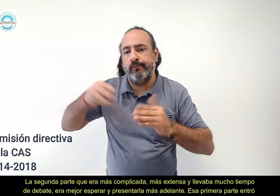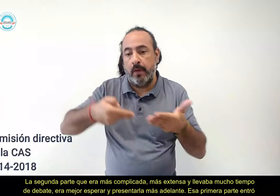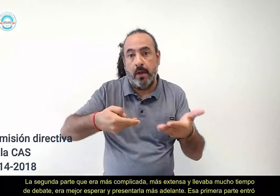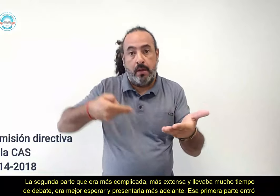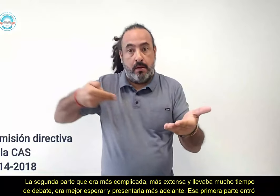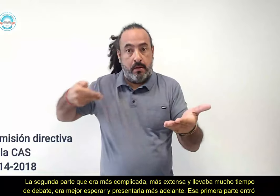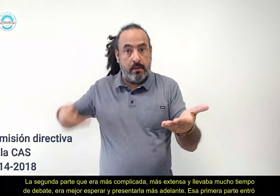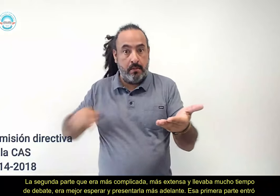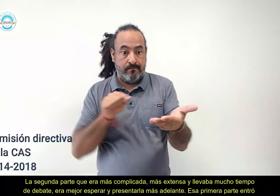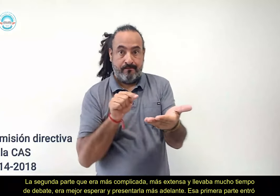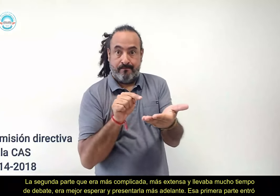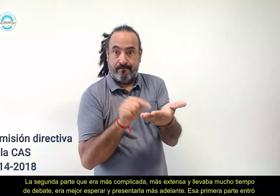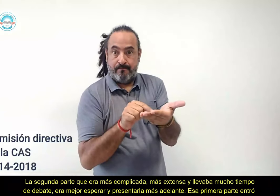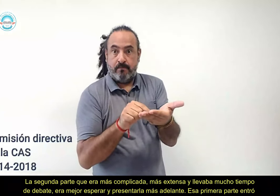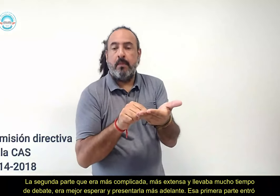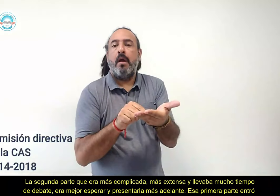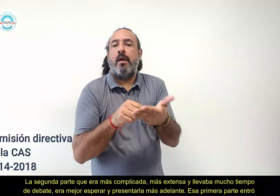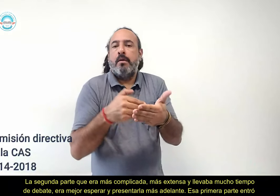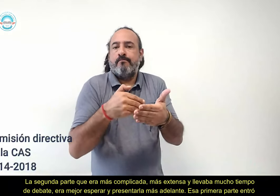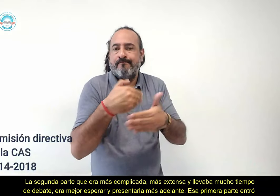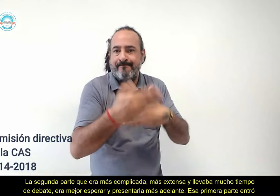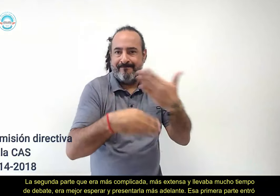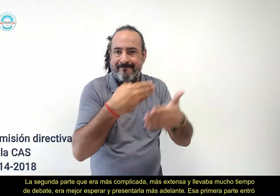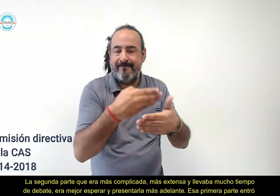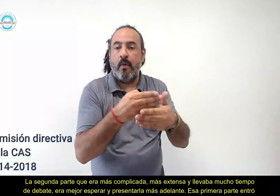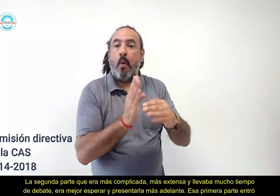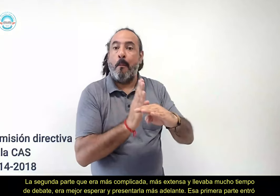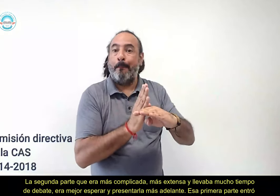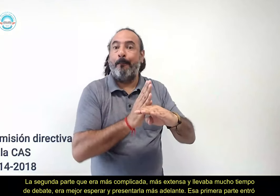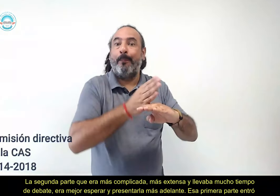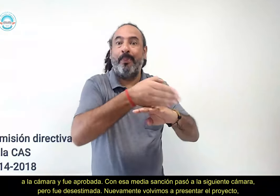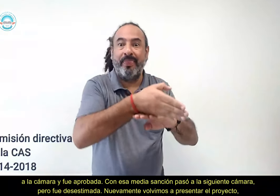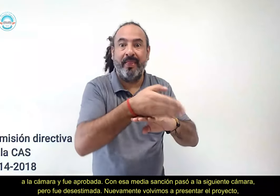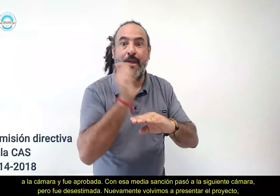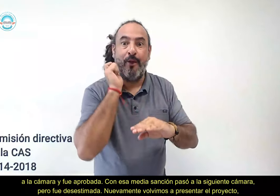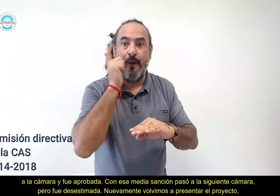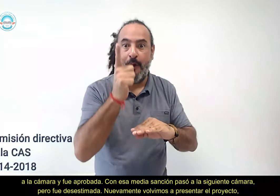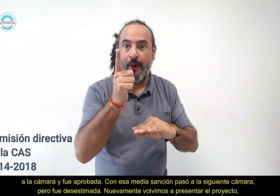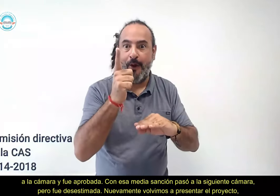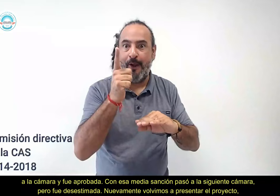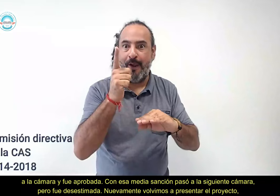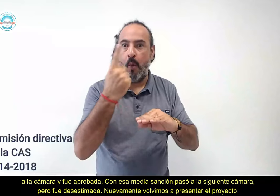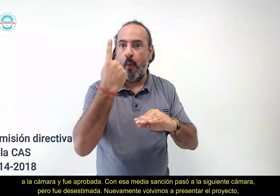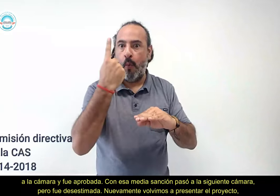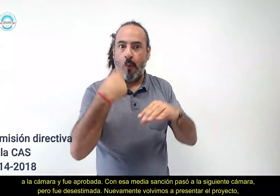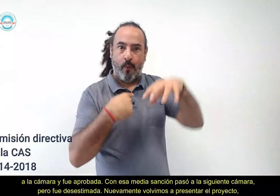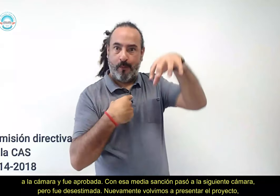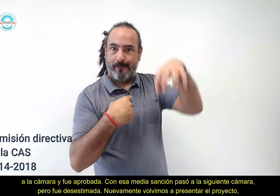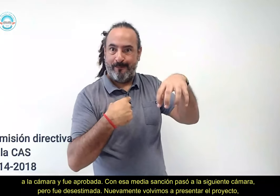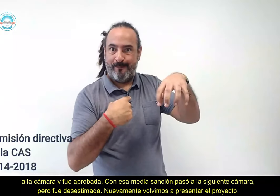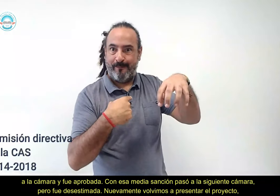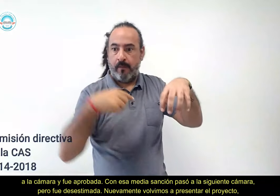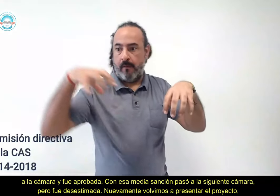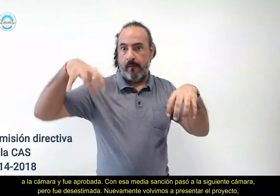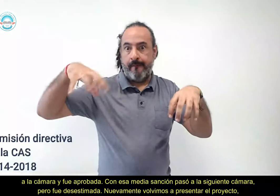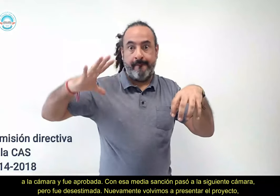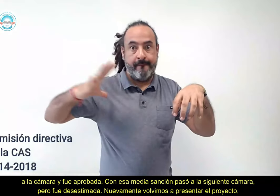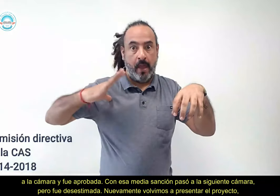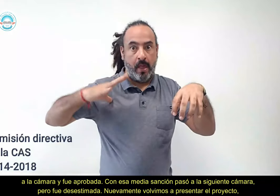presentarla más adelante. Esa primera parte entró en la Cámara y fue aprobada. Con esa media sanción pasó a la